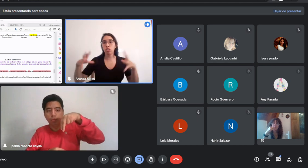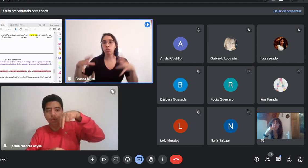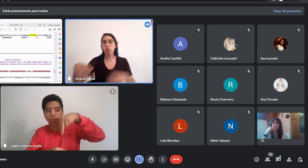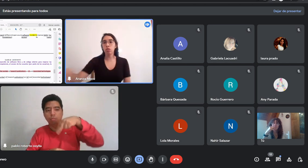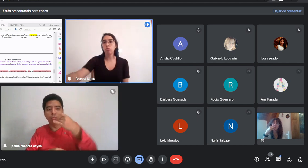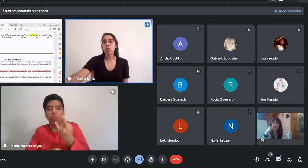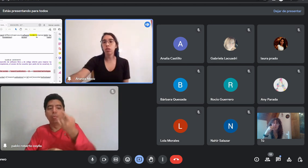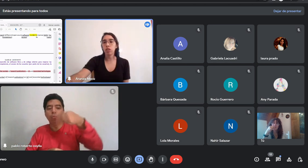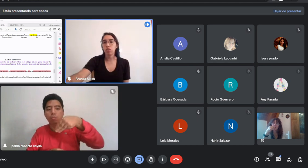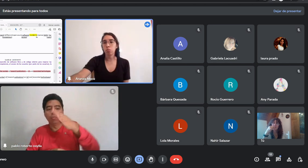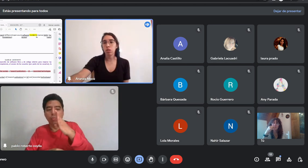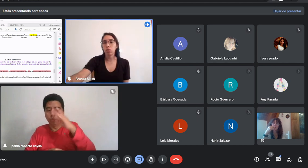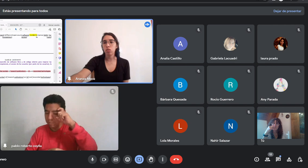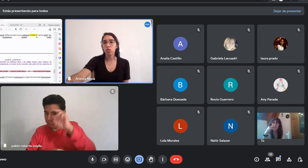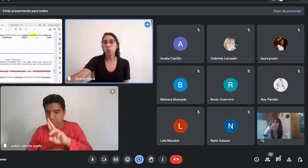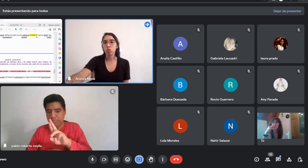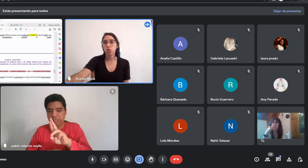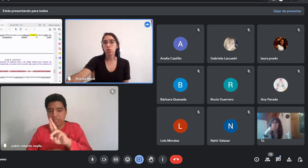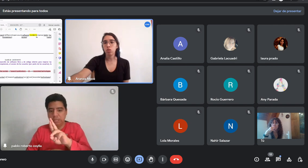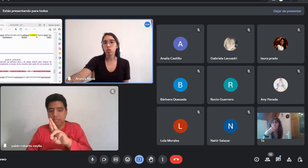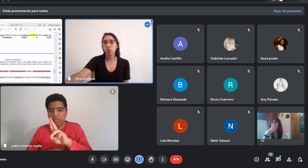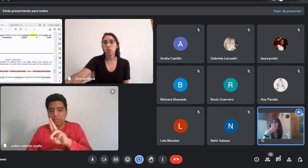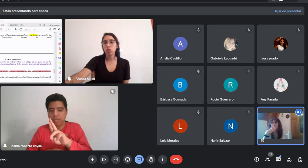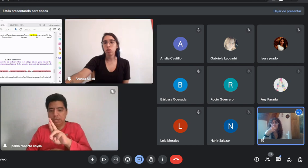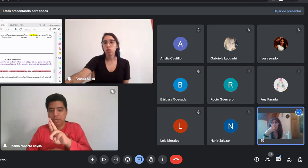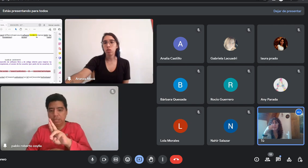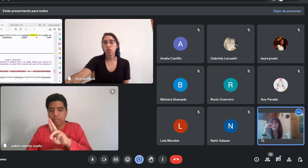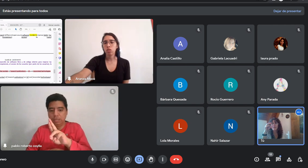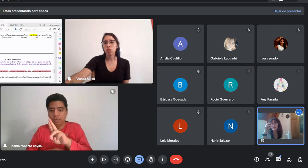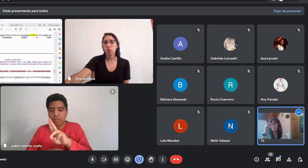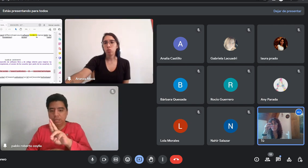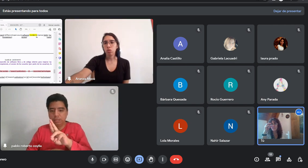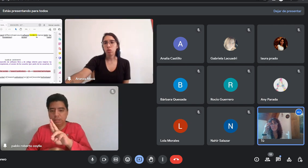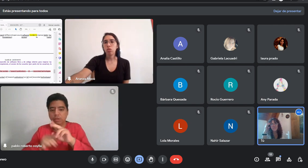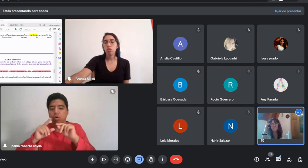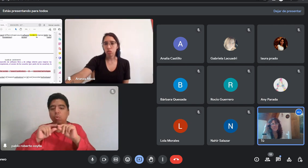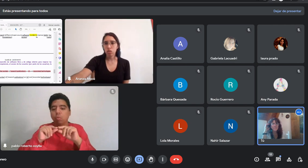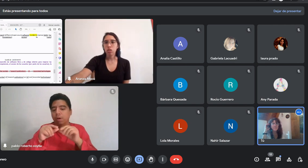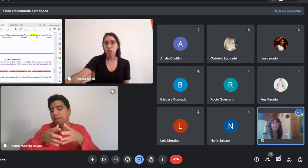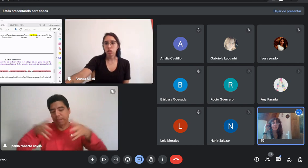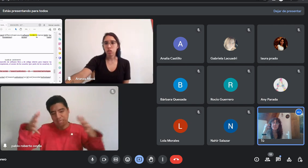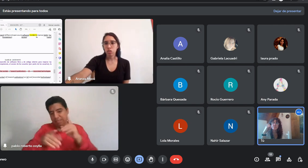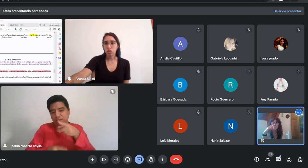Un crecimiento, un fuerte crecimiento. Sí.